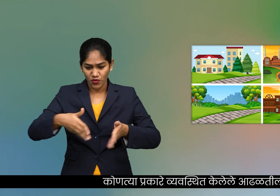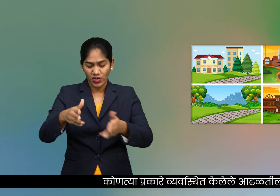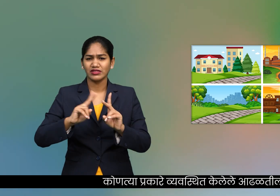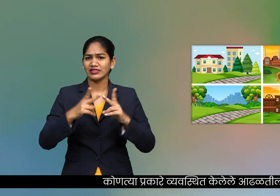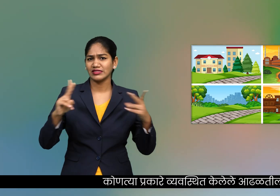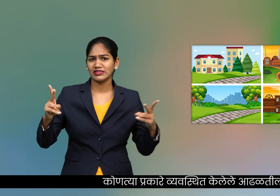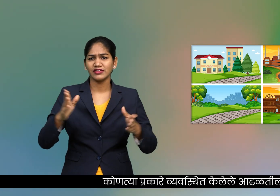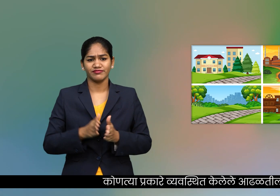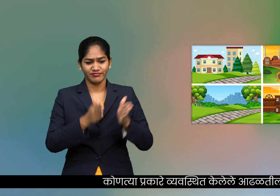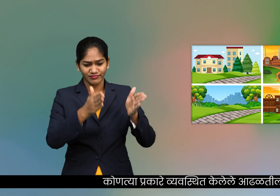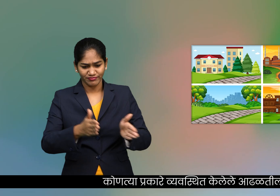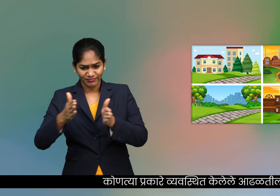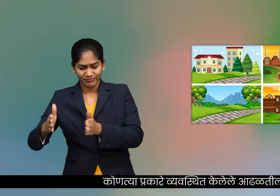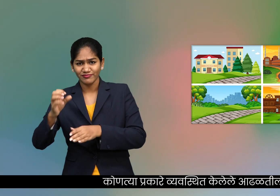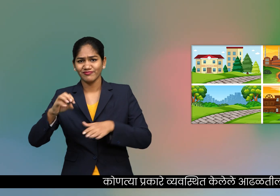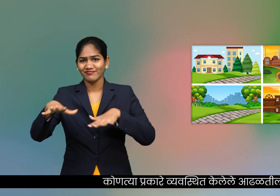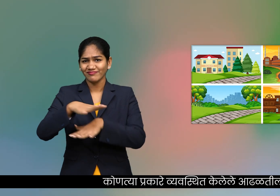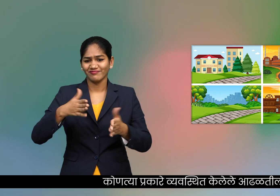कोणत्या ना कोणत्या प्रकारे व्यवस्थित केलेले आढळतील.